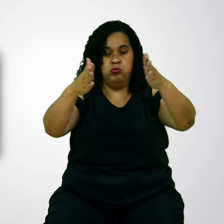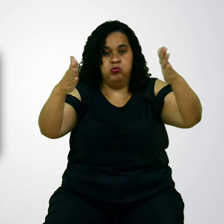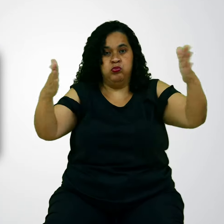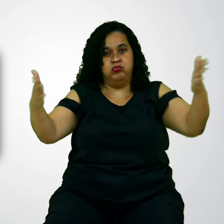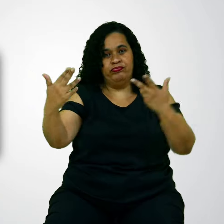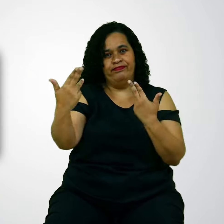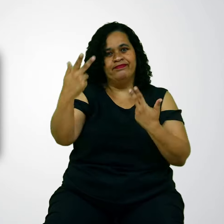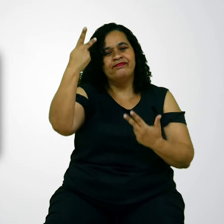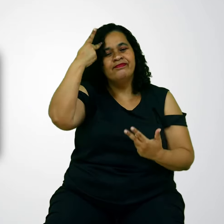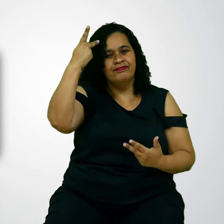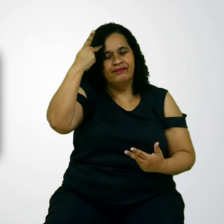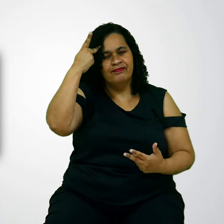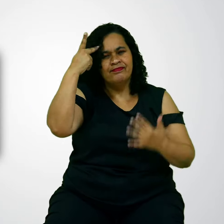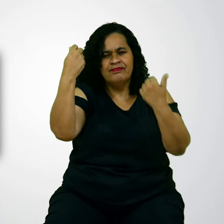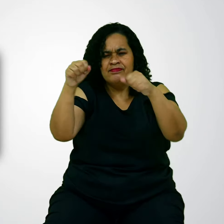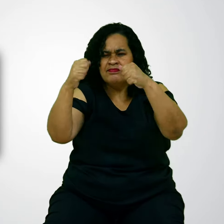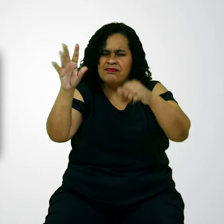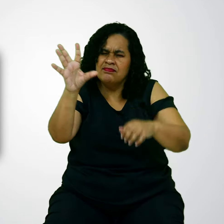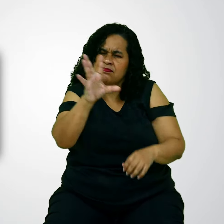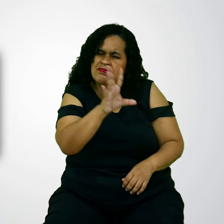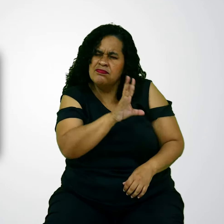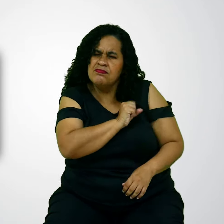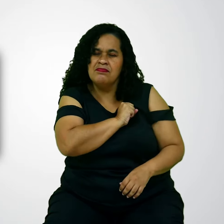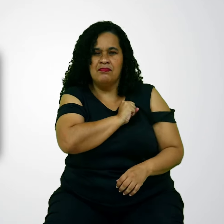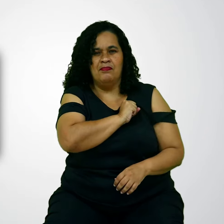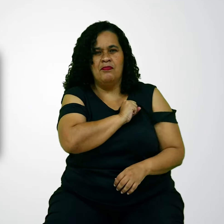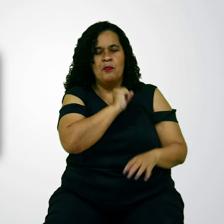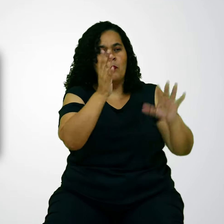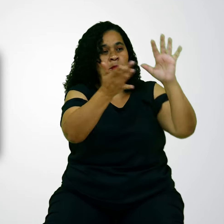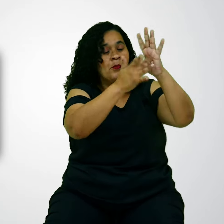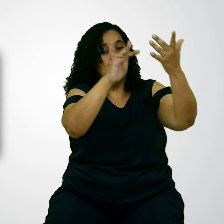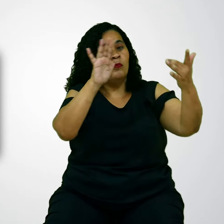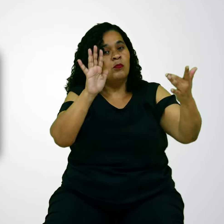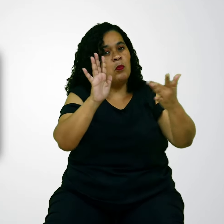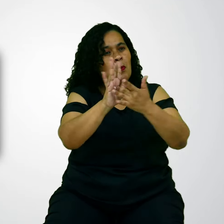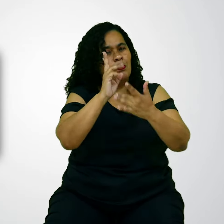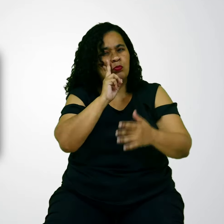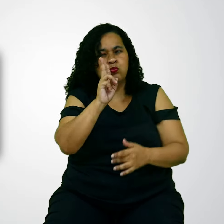cidade. Quando Jesus olha para Jerusalém, diz que ele chora.